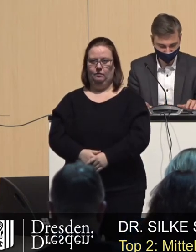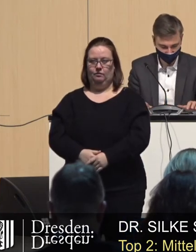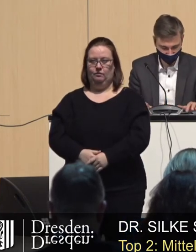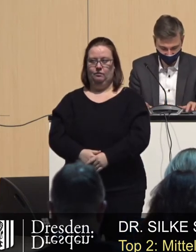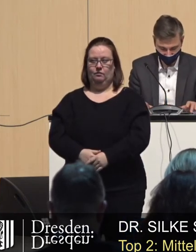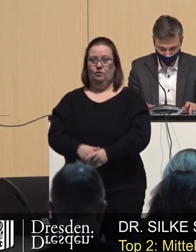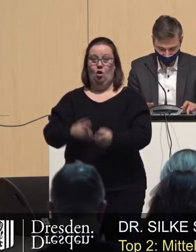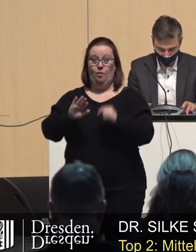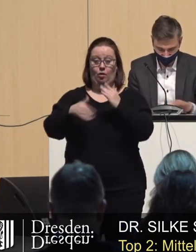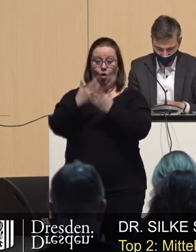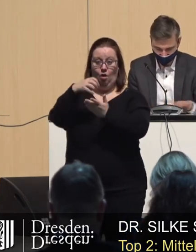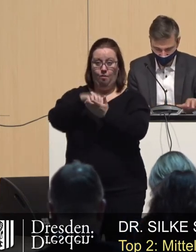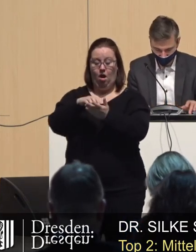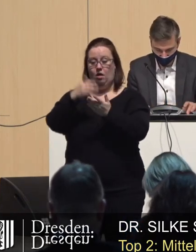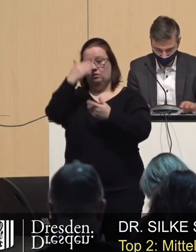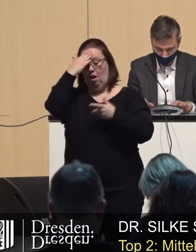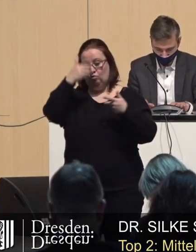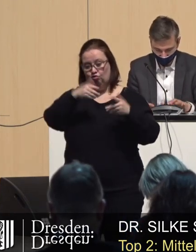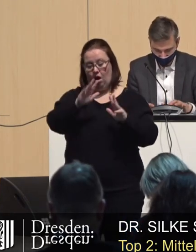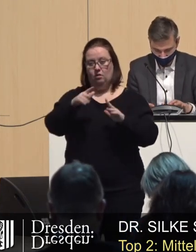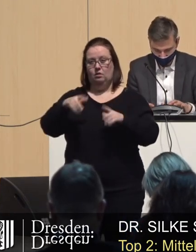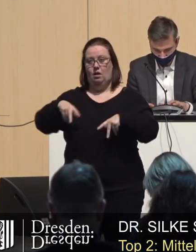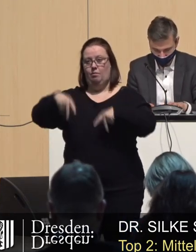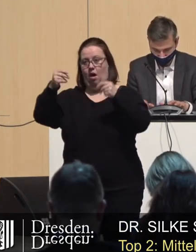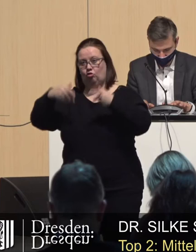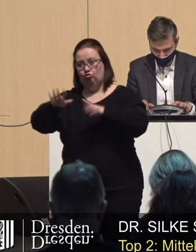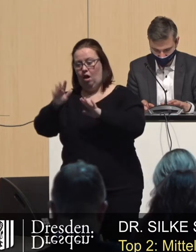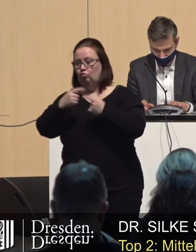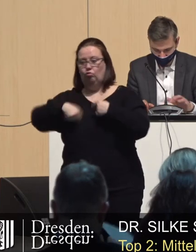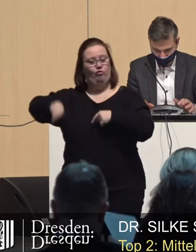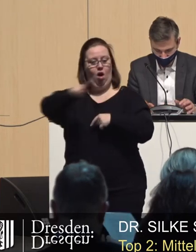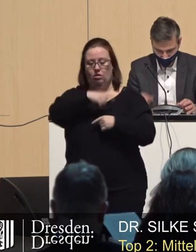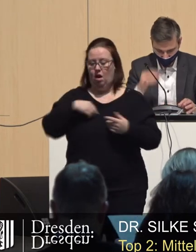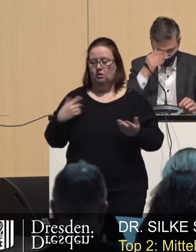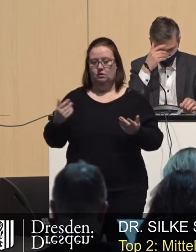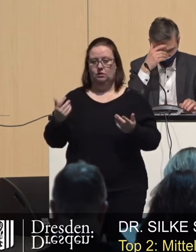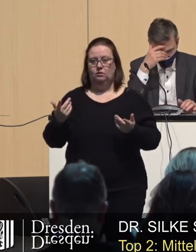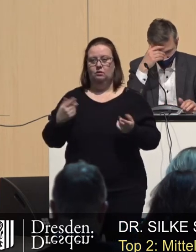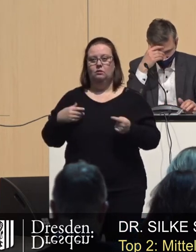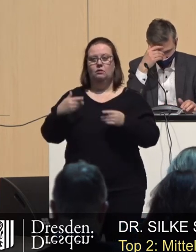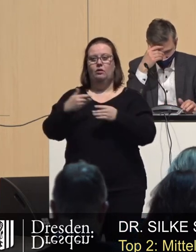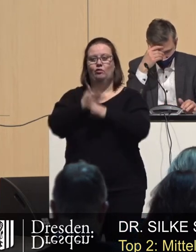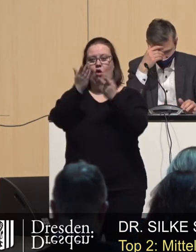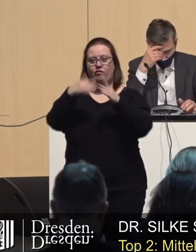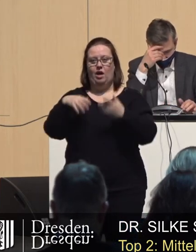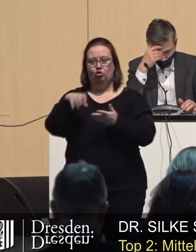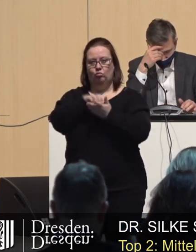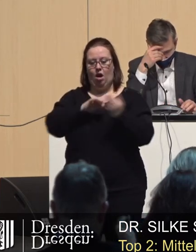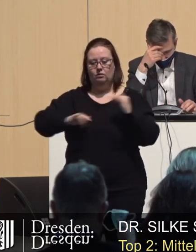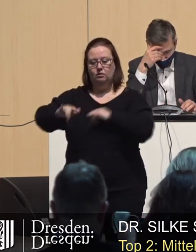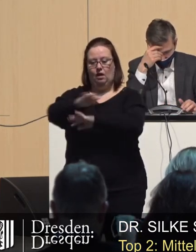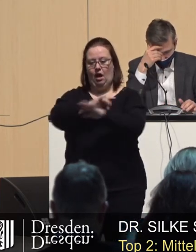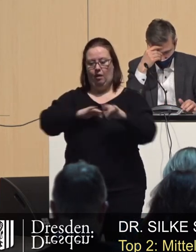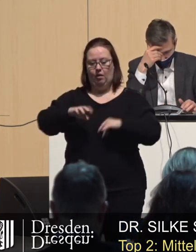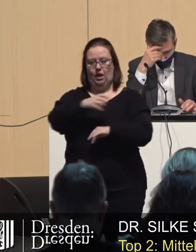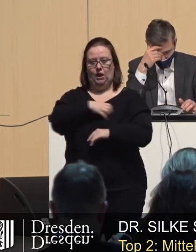Ob nun auf dem Neumarkt, der Hauptstraße, der Prager Straße, dem Körnerplatz oder anderswo, vorweihnachtliches Markttreiben ist in